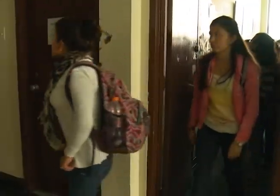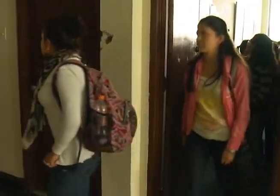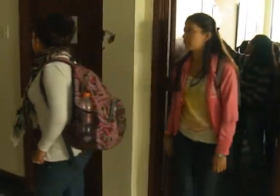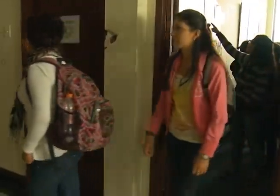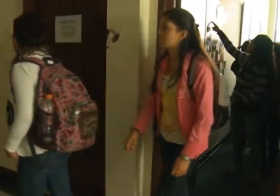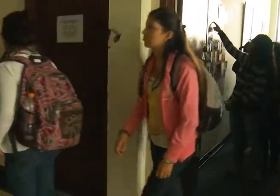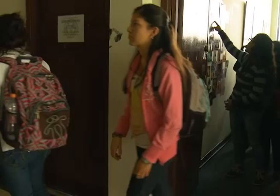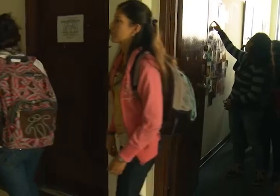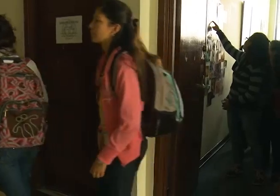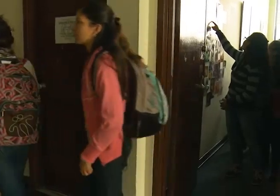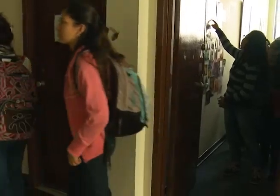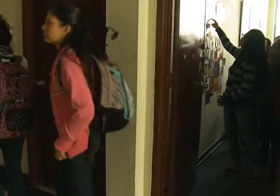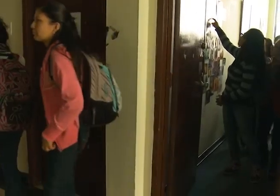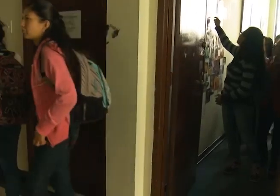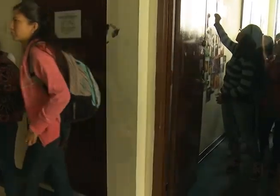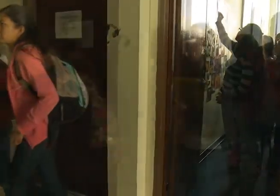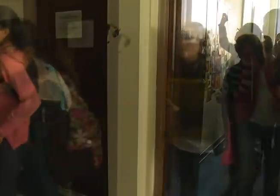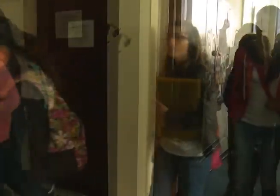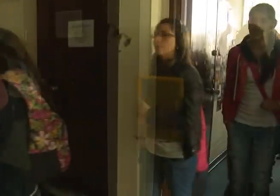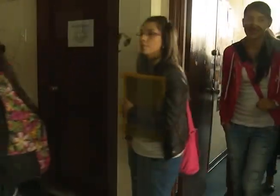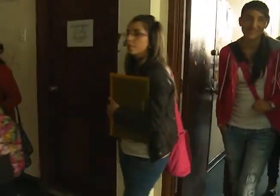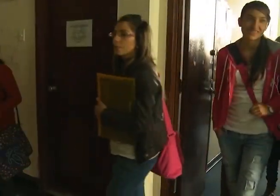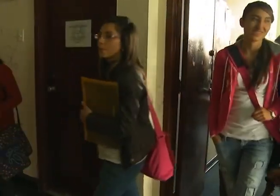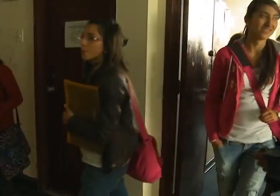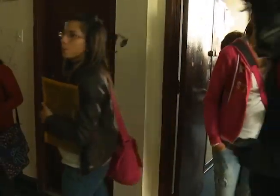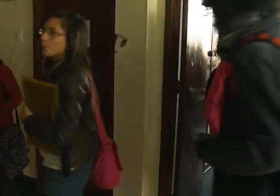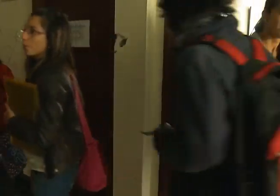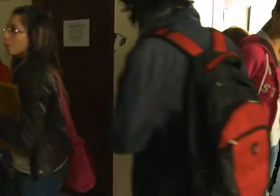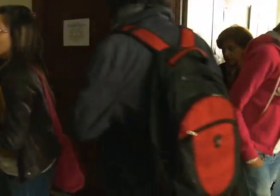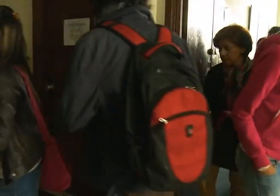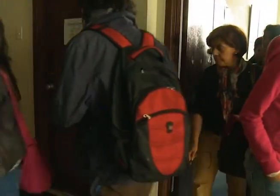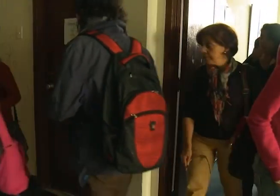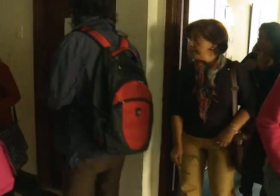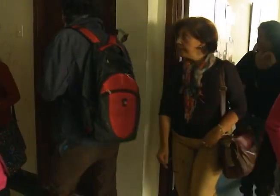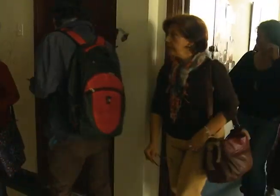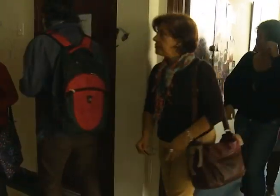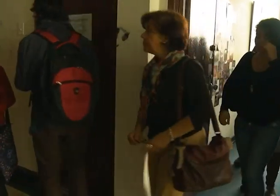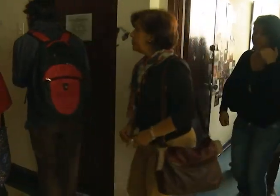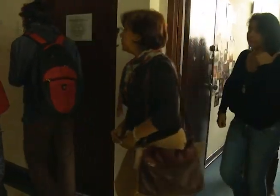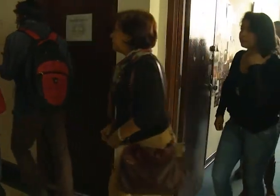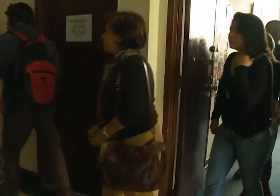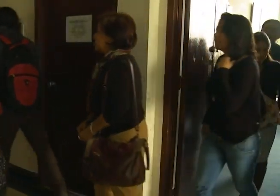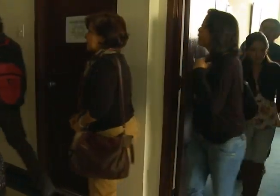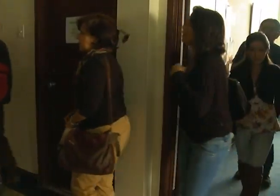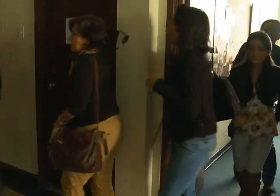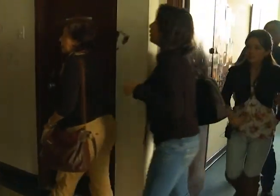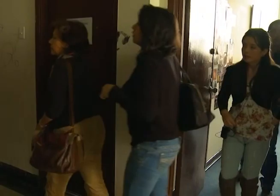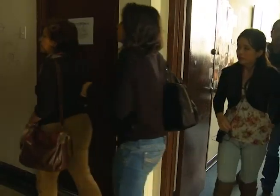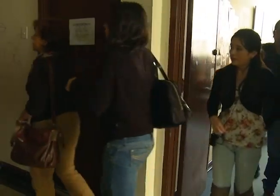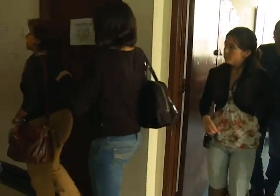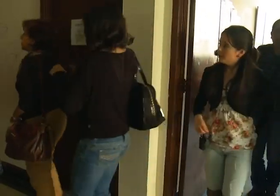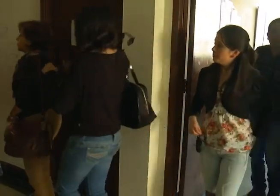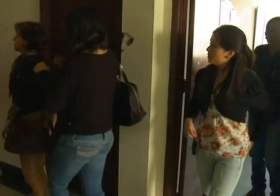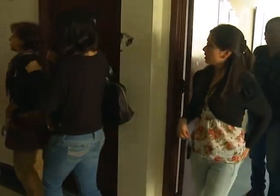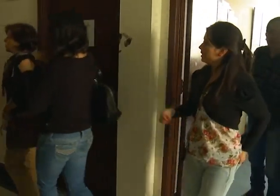más tranquilo, con mayor participación de cada programa a donde van a estudiar.